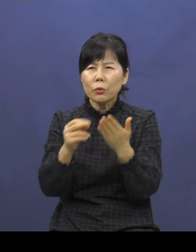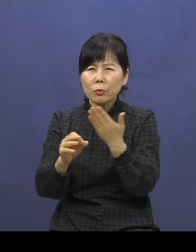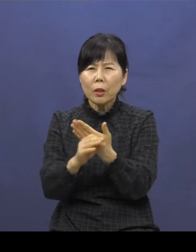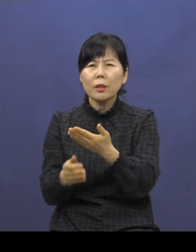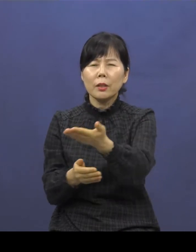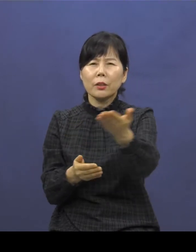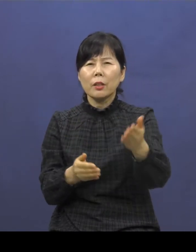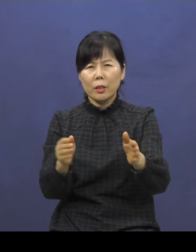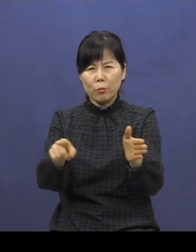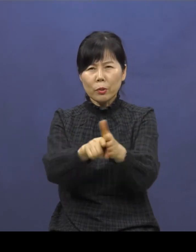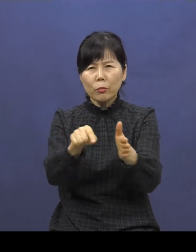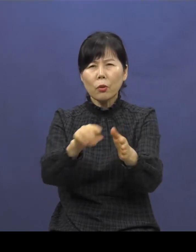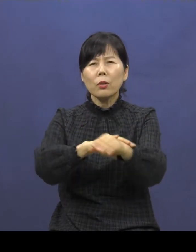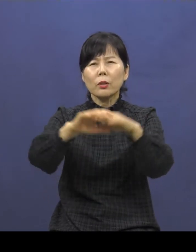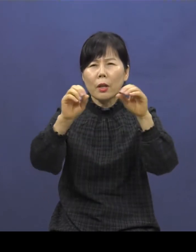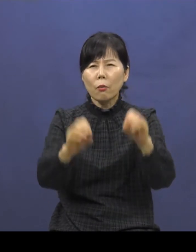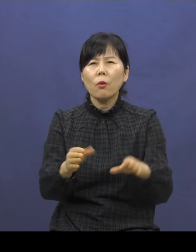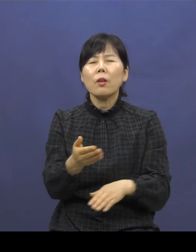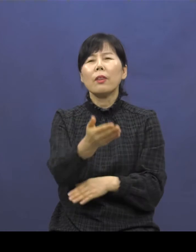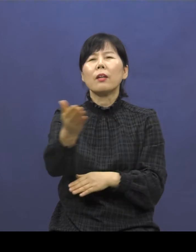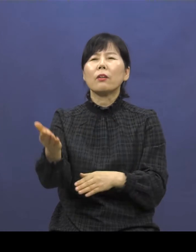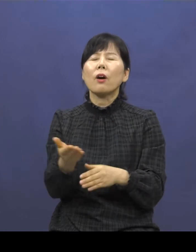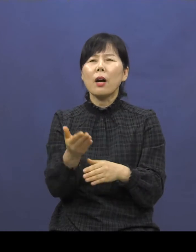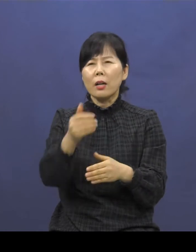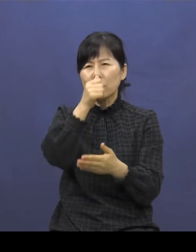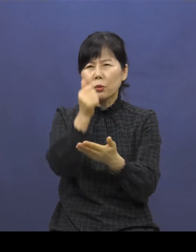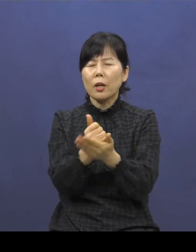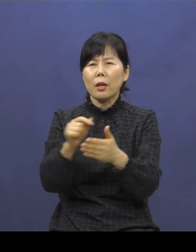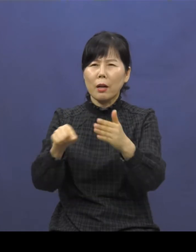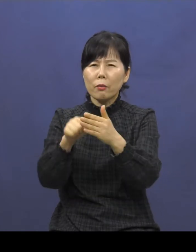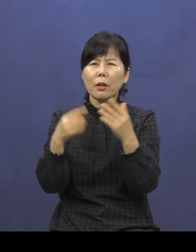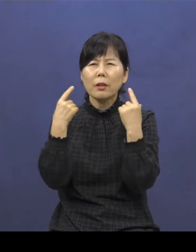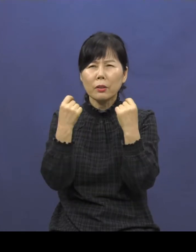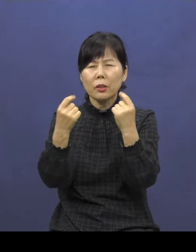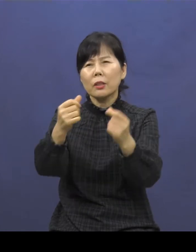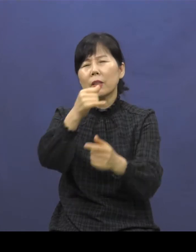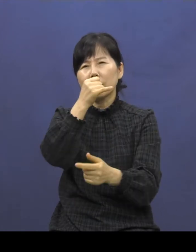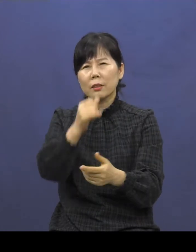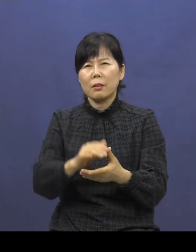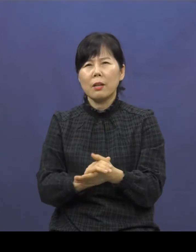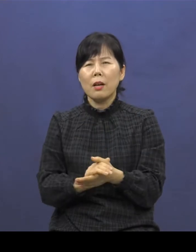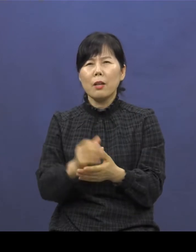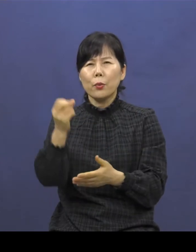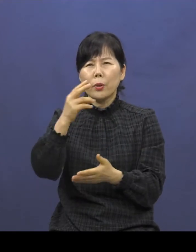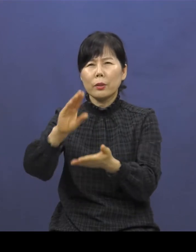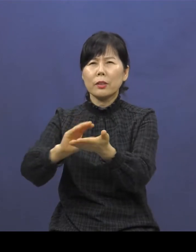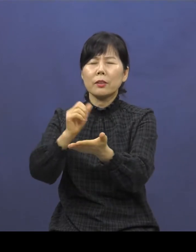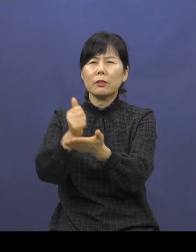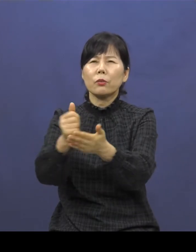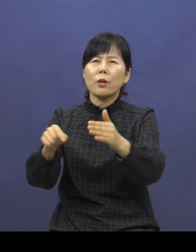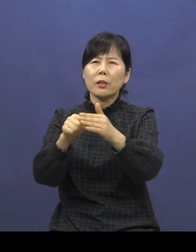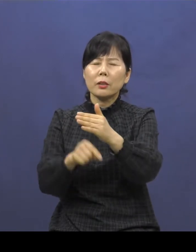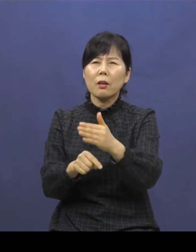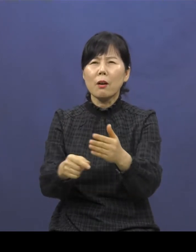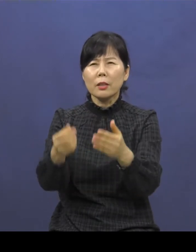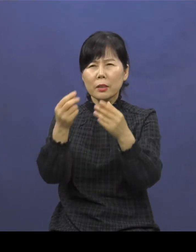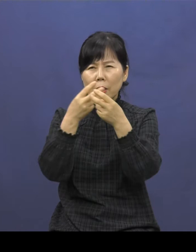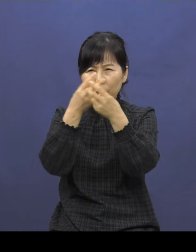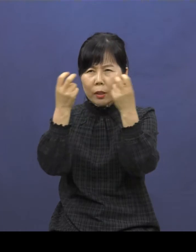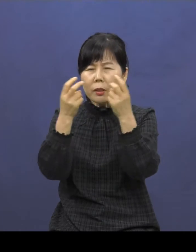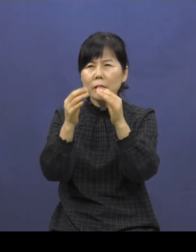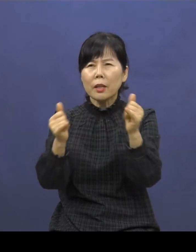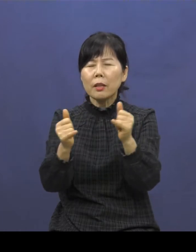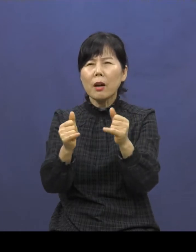다시 살아나신 일이 없으면 너희의 믿음도 헛되고 너희가 여전히 죄 가운데 있을 것이요 또한